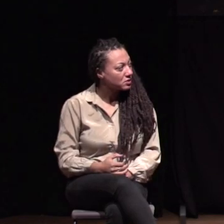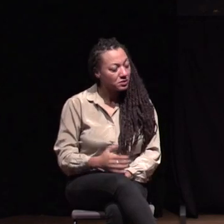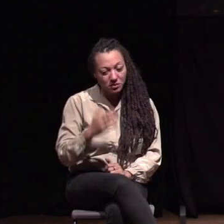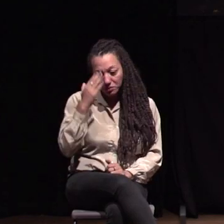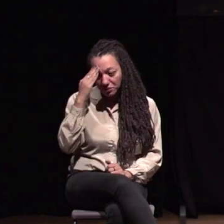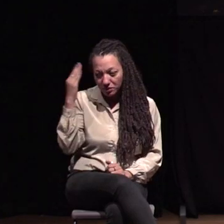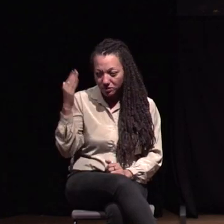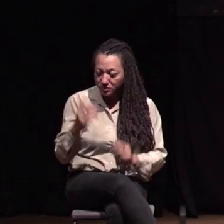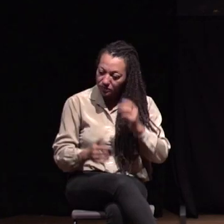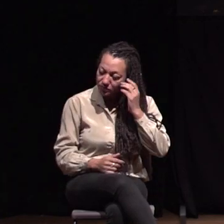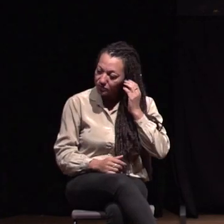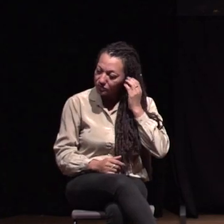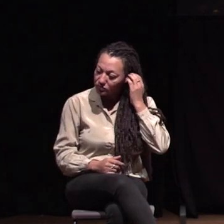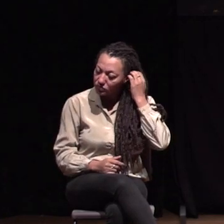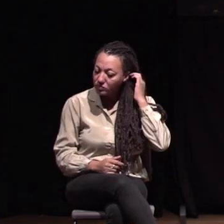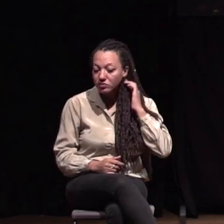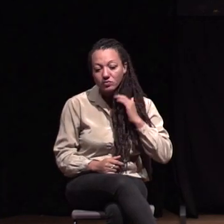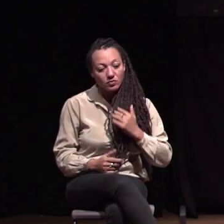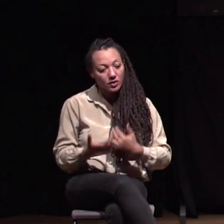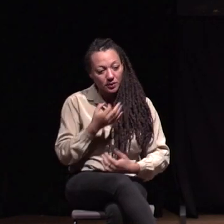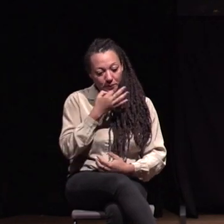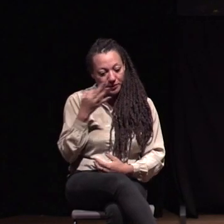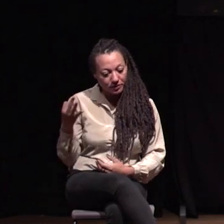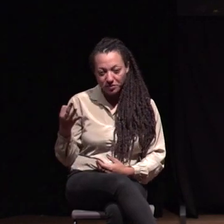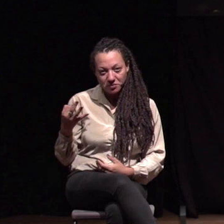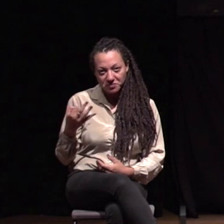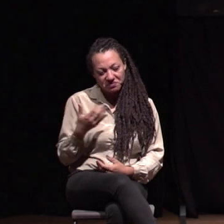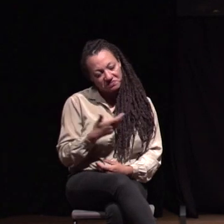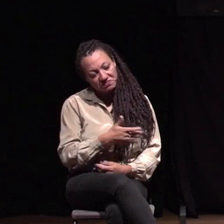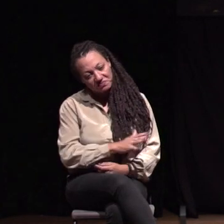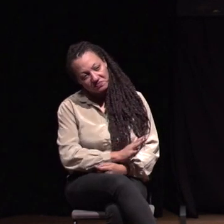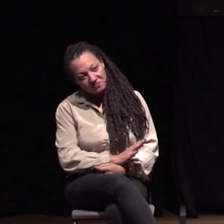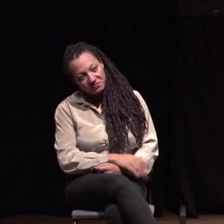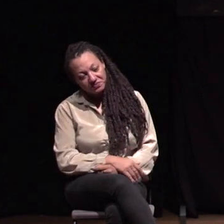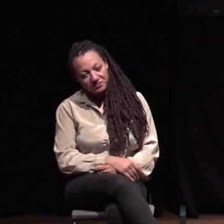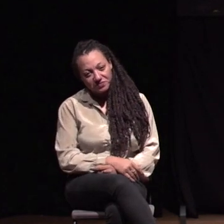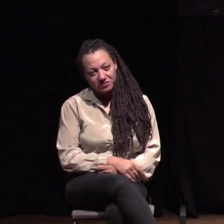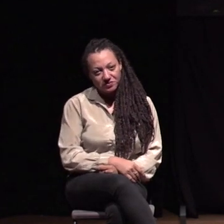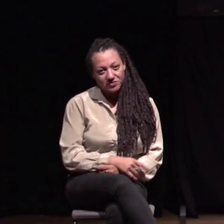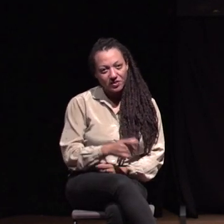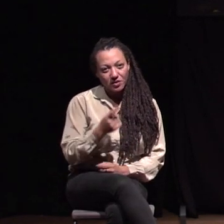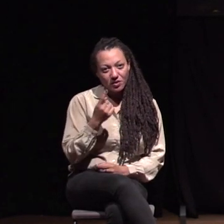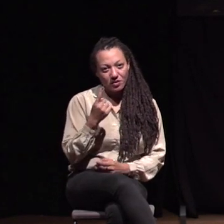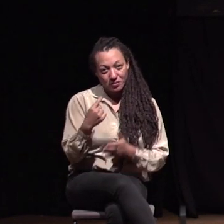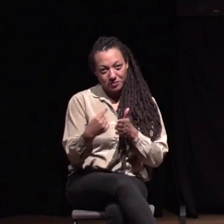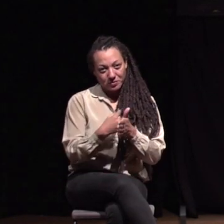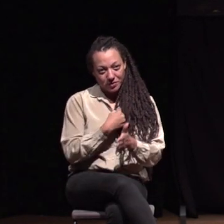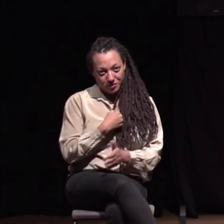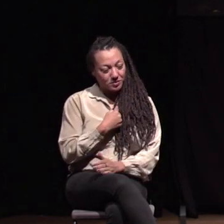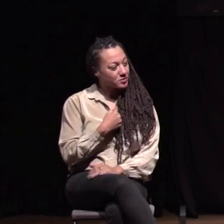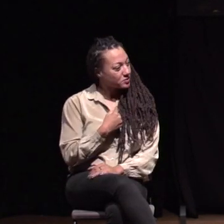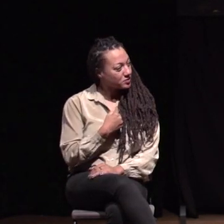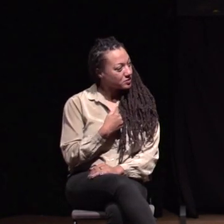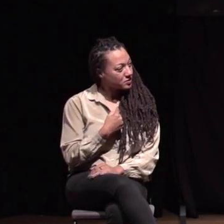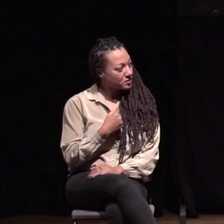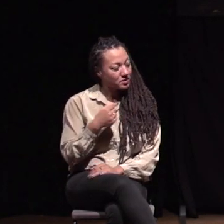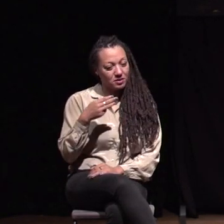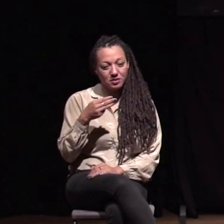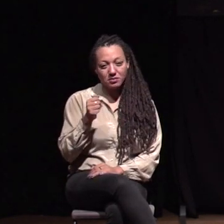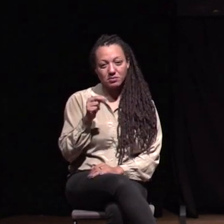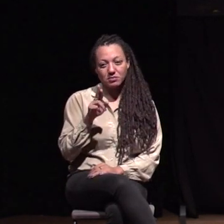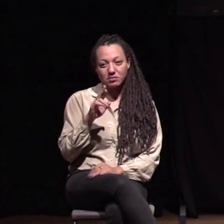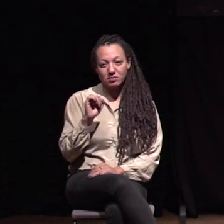Obrigado. Alguém mais quer se manifestar sobre essa questão? Não? Ok. Bom, tem uma outra pergunta, uma pergunta aqui para a